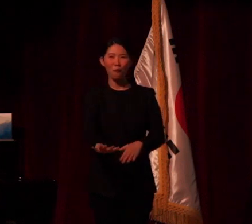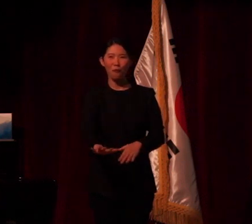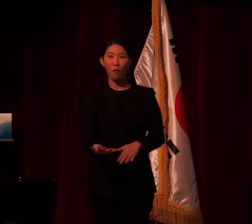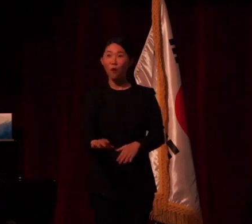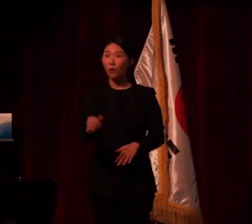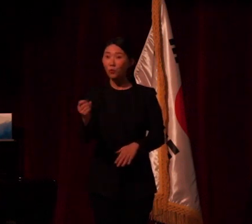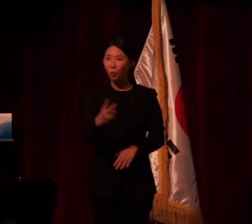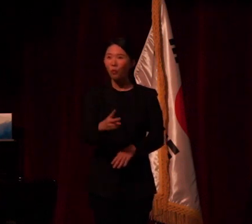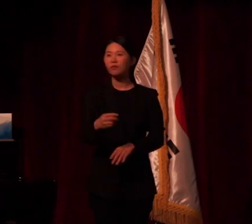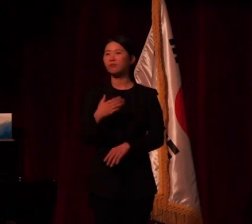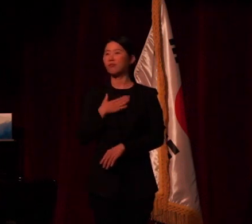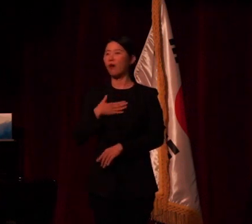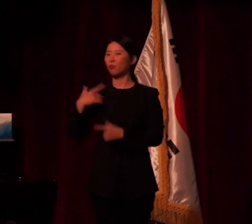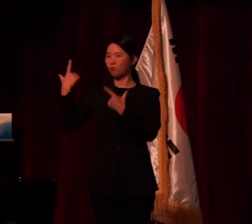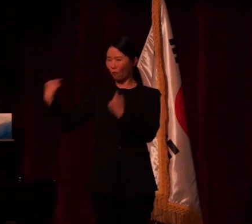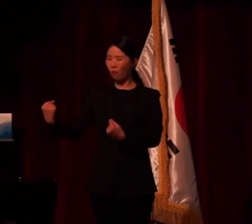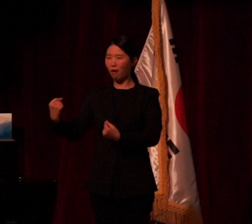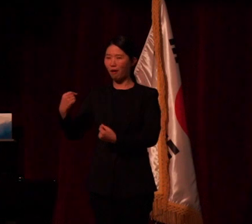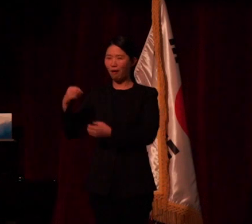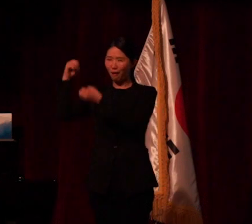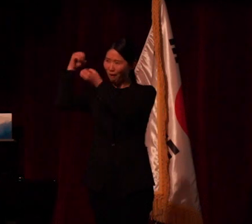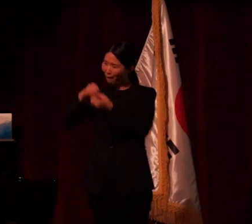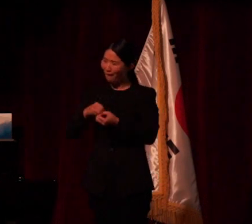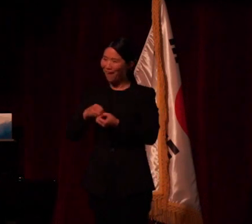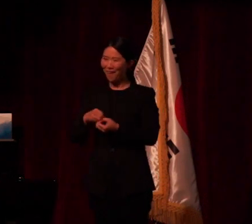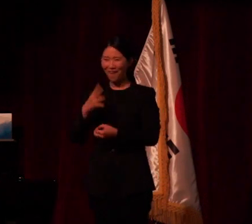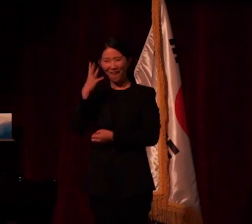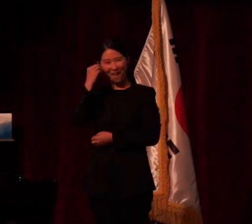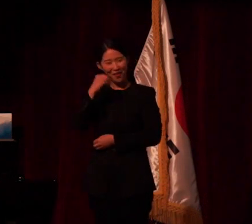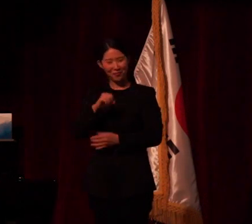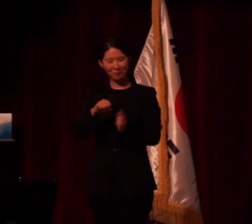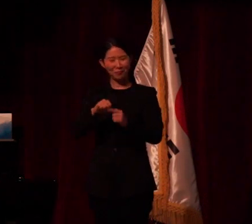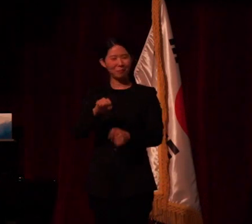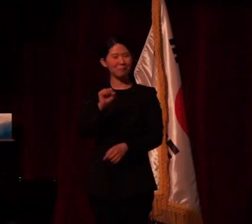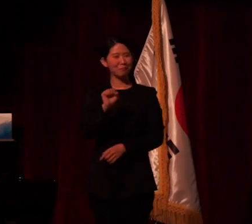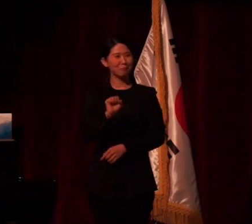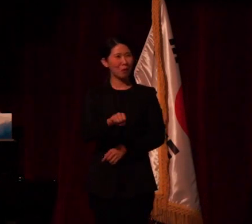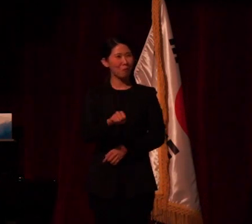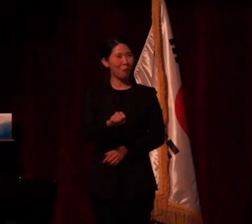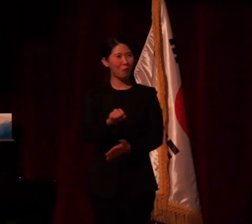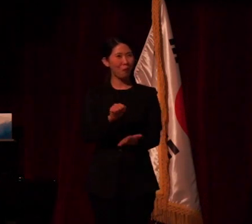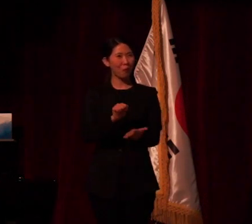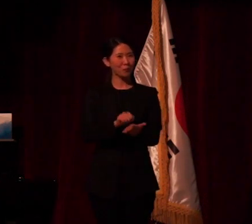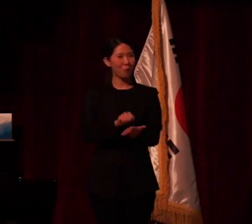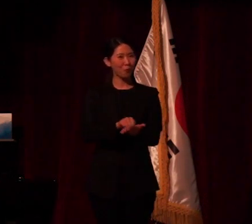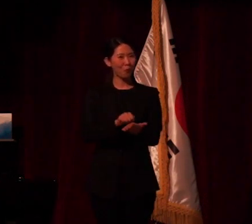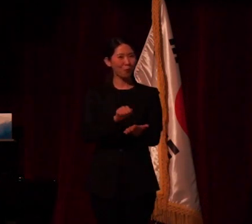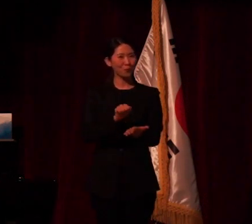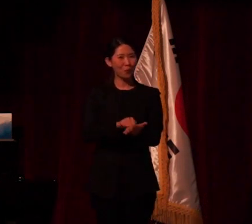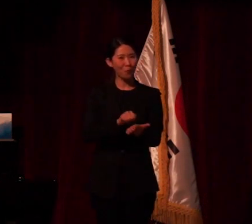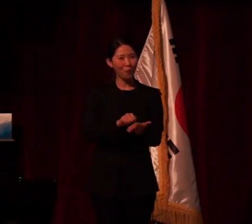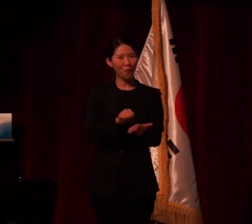그러고는 손가락을 구부립니다. 마디 바깥으로 살며시 두드립니다.